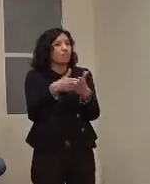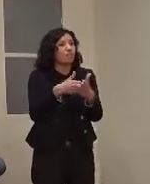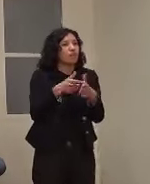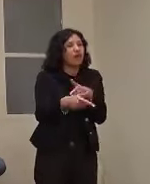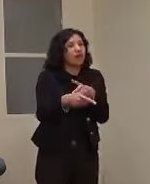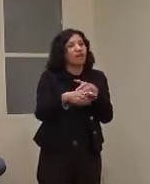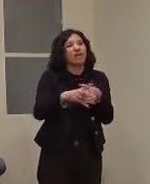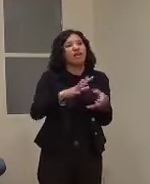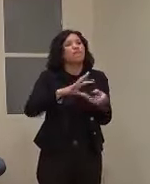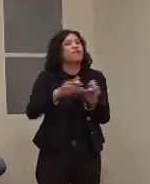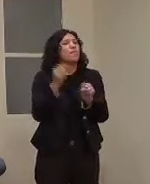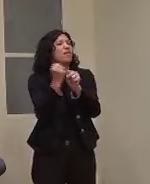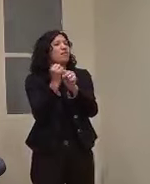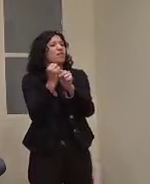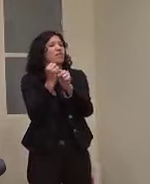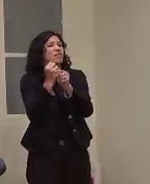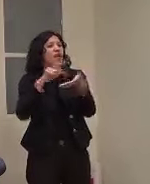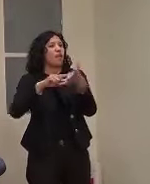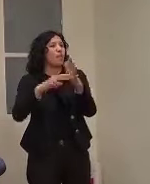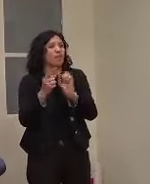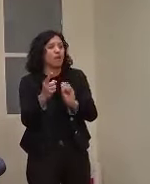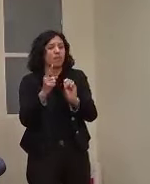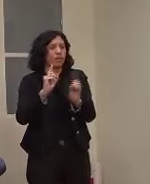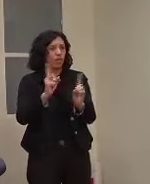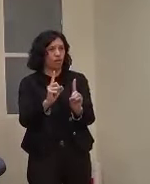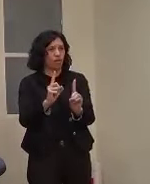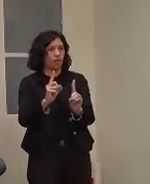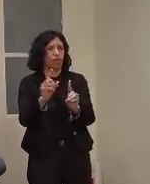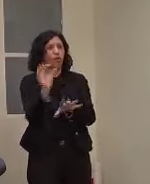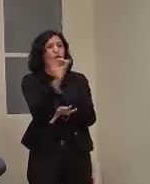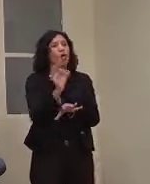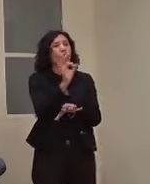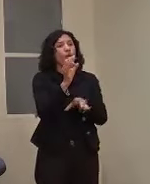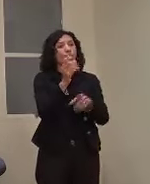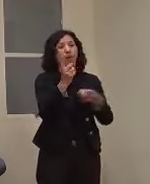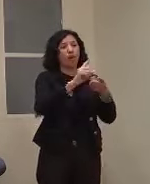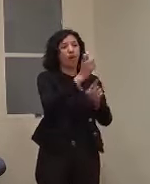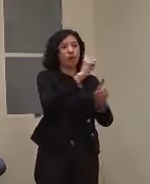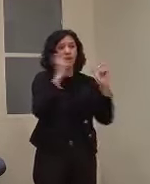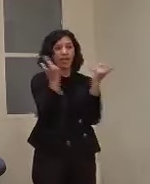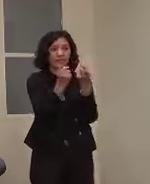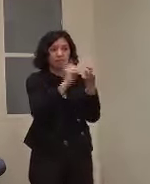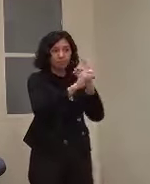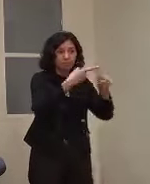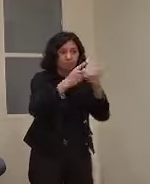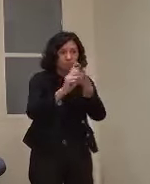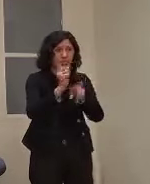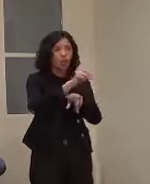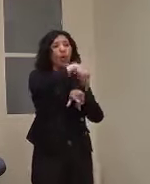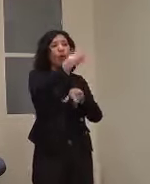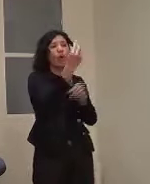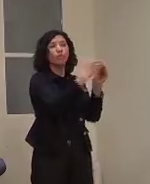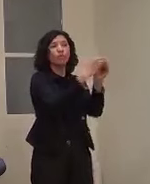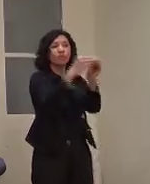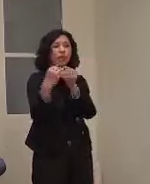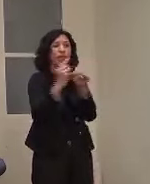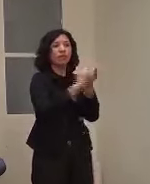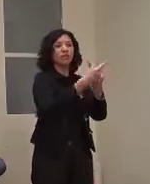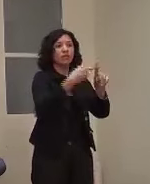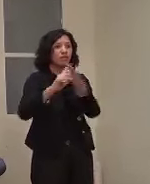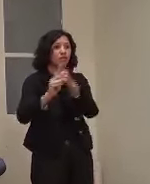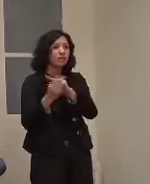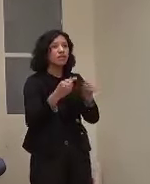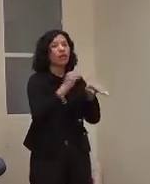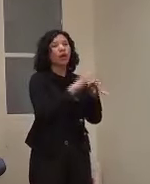tareas laborales para algo fue designado o desde la interacción social con el resto de compañeros o sus